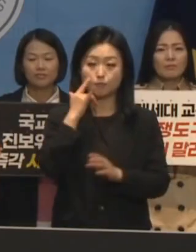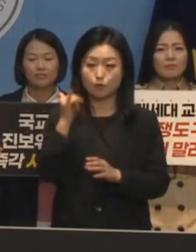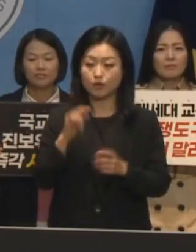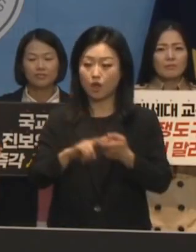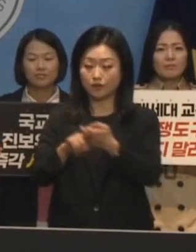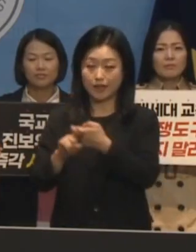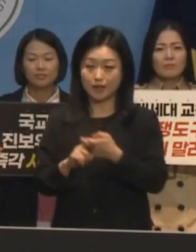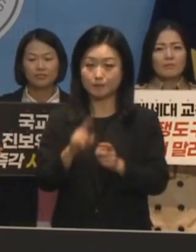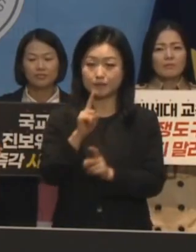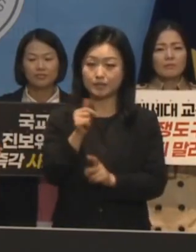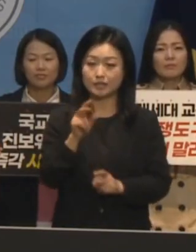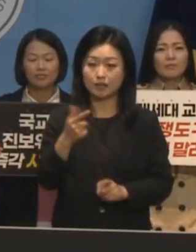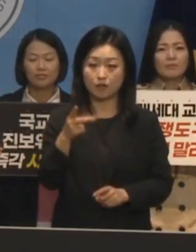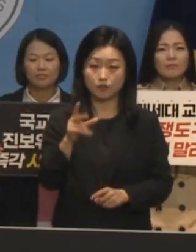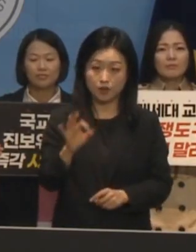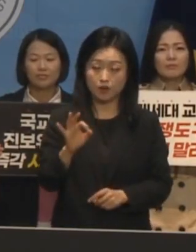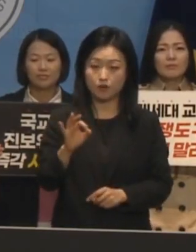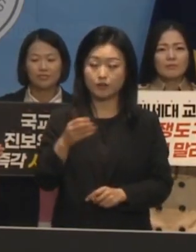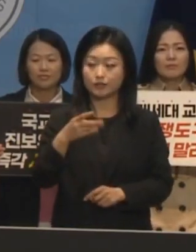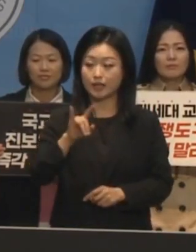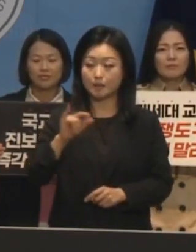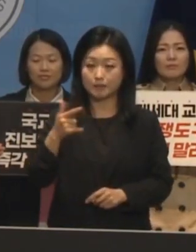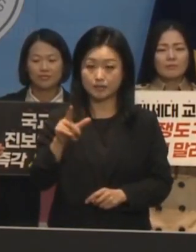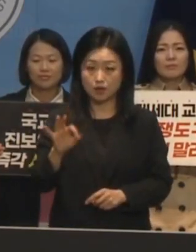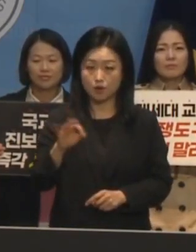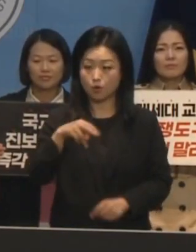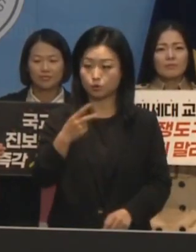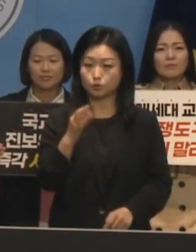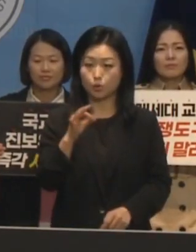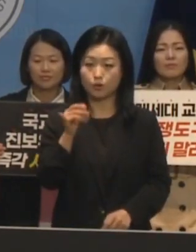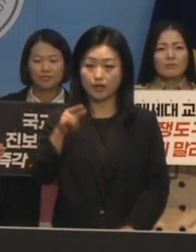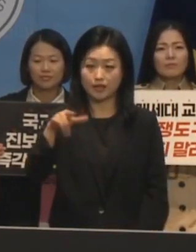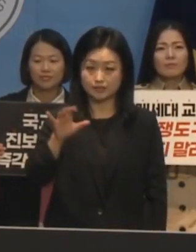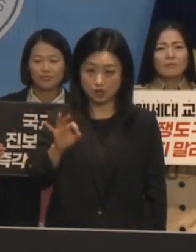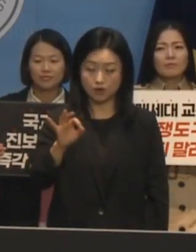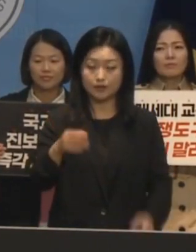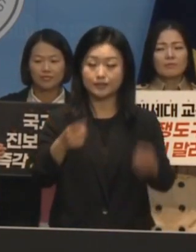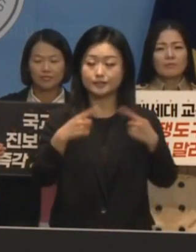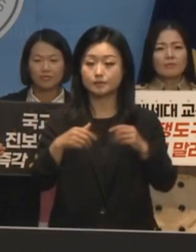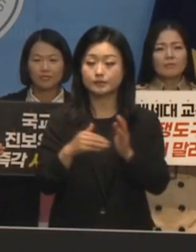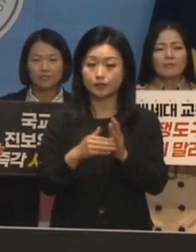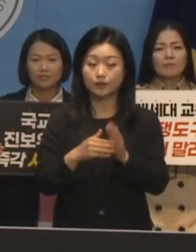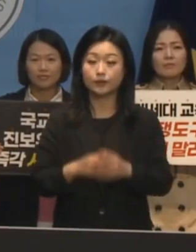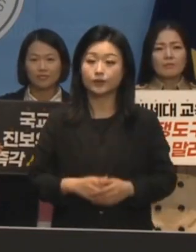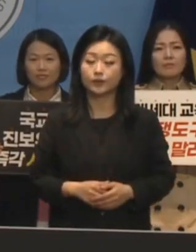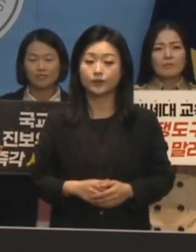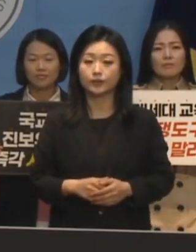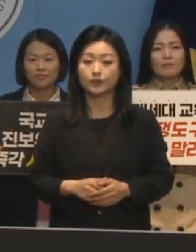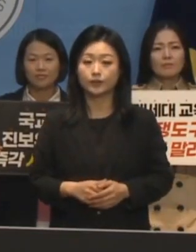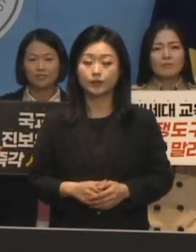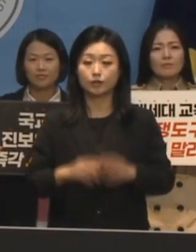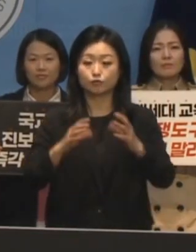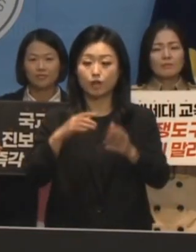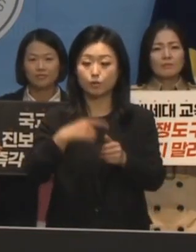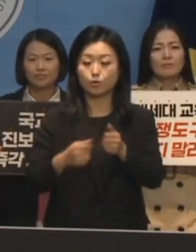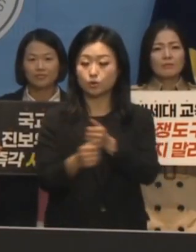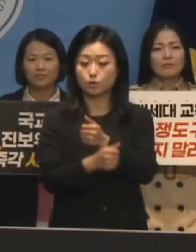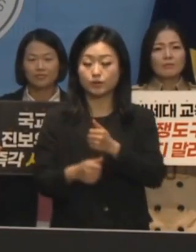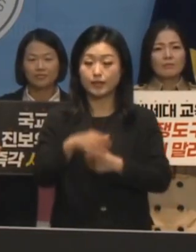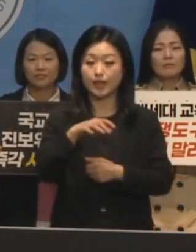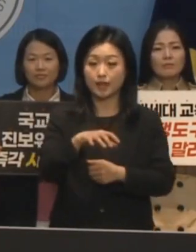연합 이현영, 탁인경, 송혜정님이 참석하셔서 이